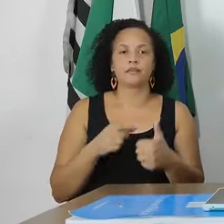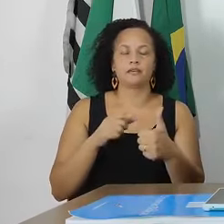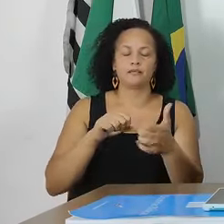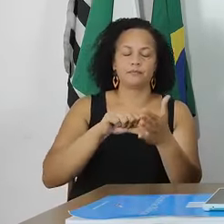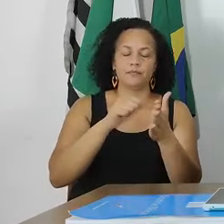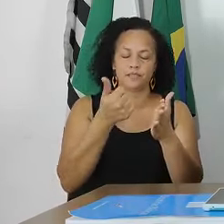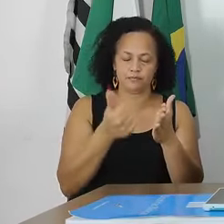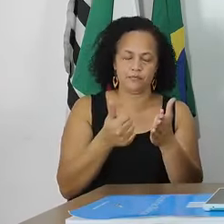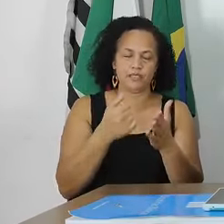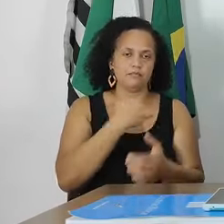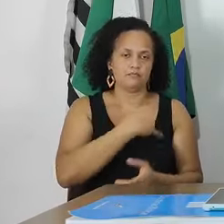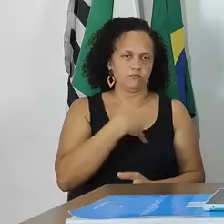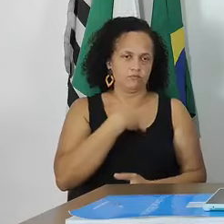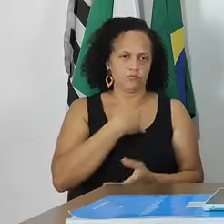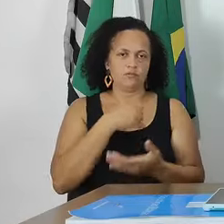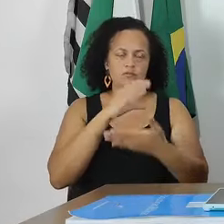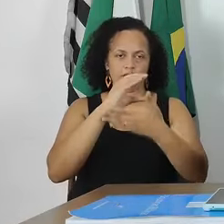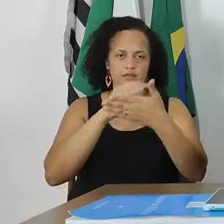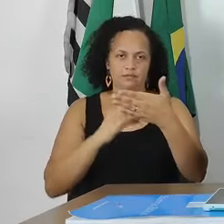aqui.